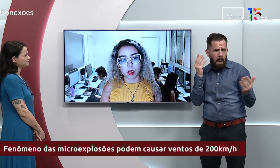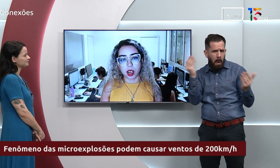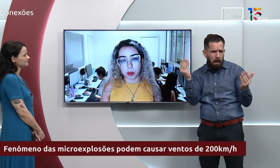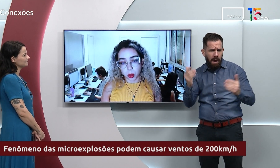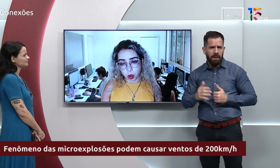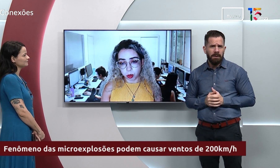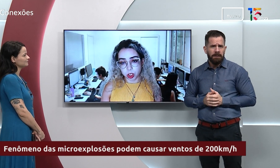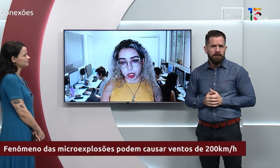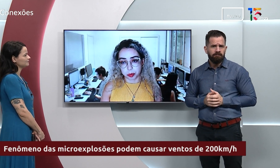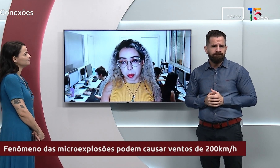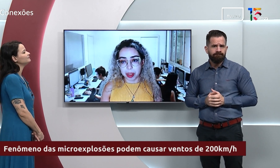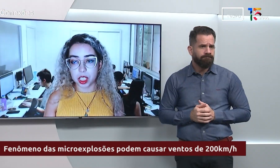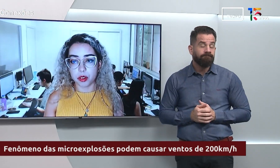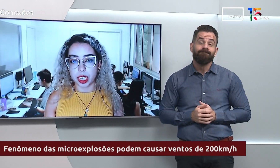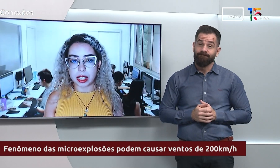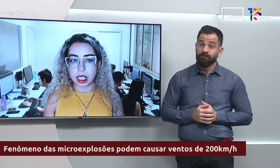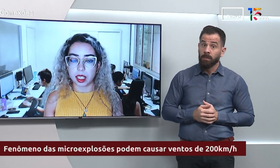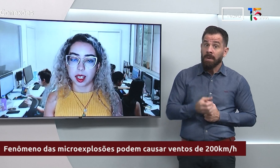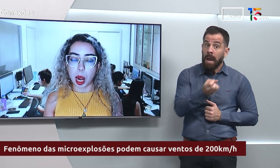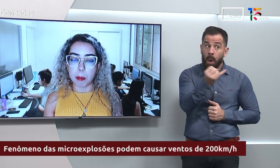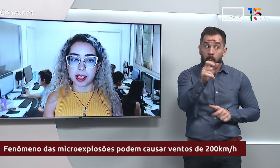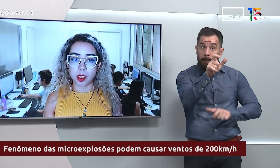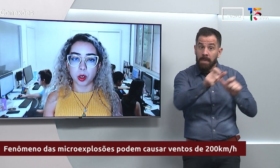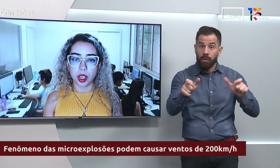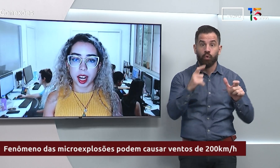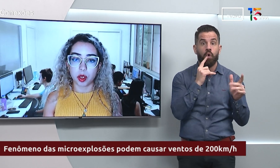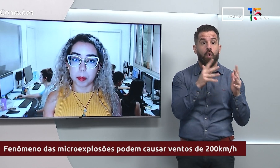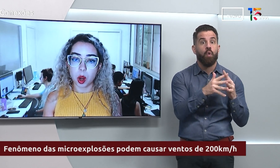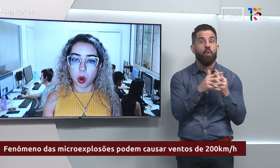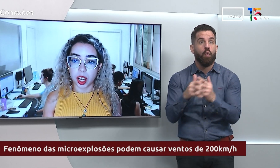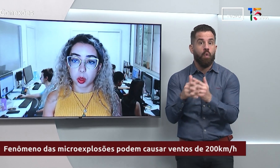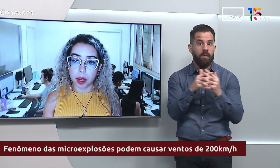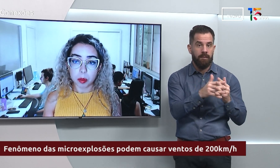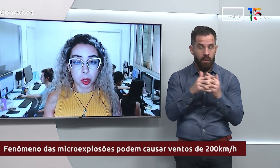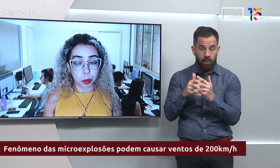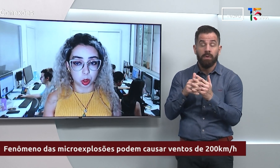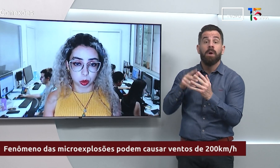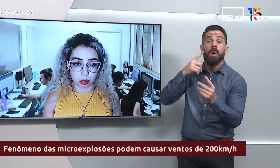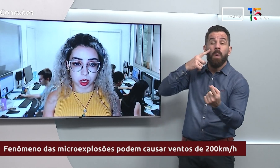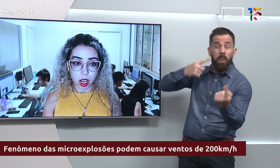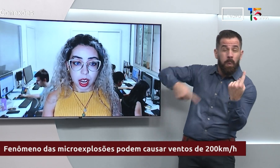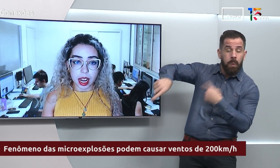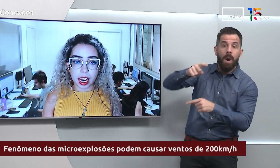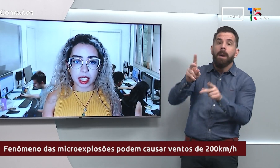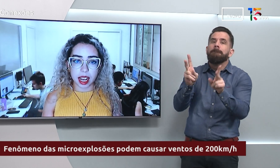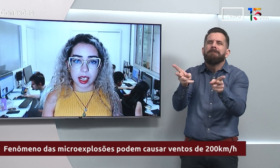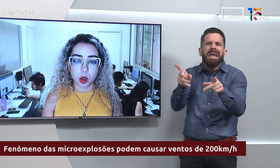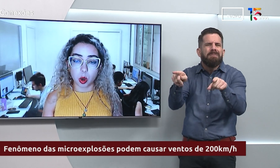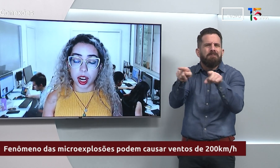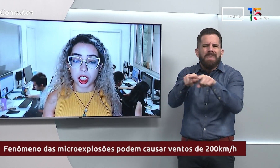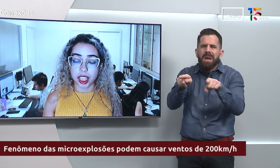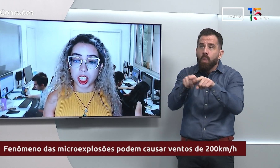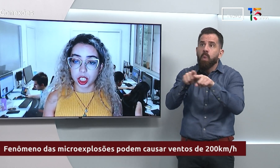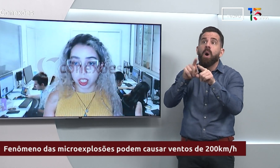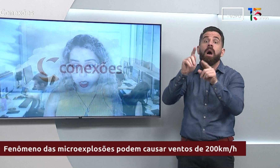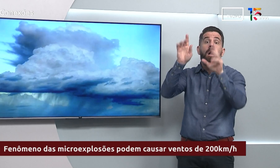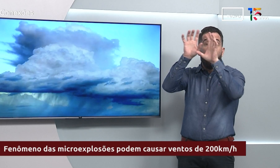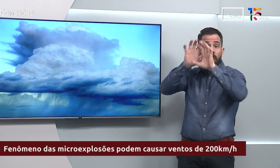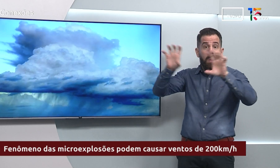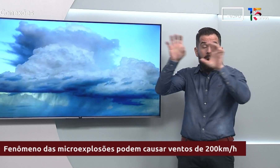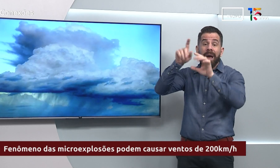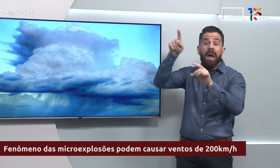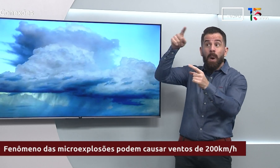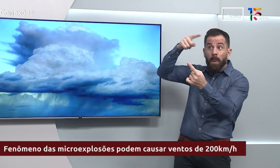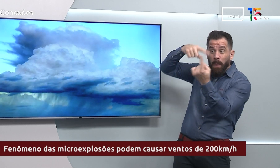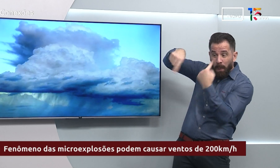Algumas pessoas elas podem confundir, mas a diferença é que, apesar do tornado também ocorrer no mesmo tipo de nuvem, ele desce uma corrente de ar girando